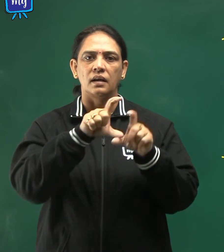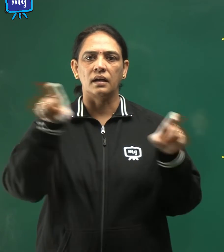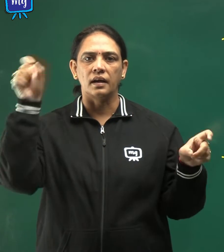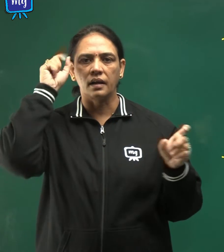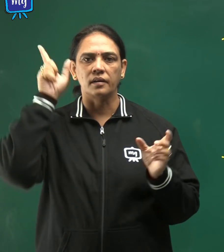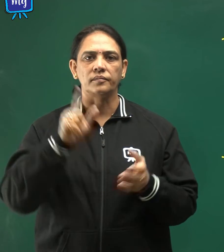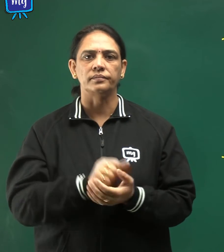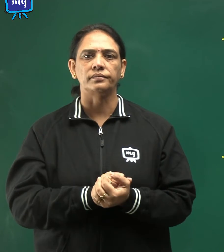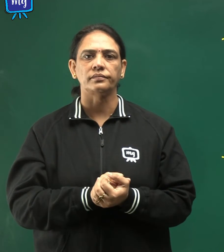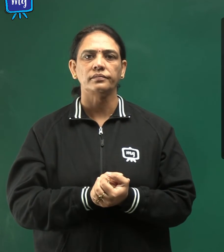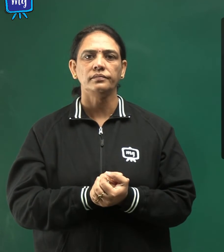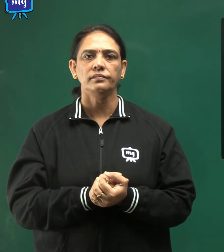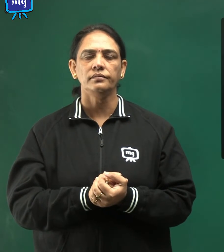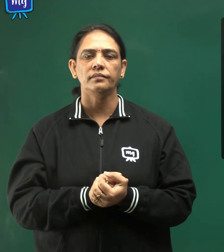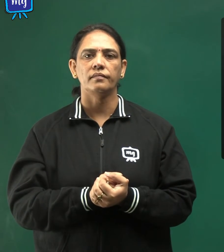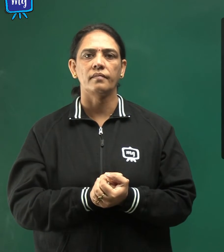गया?